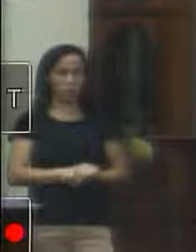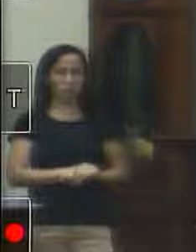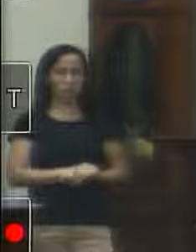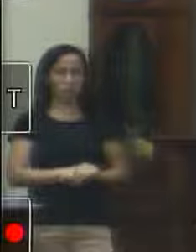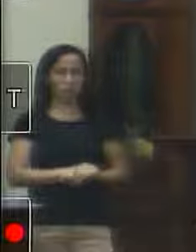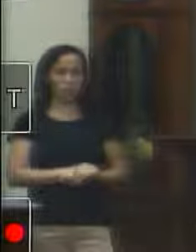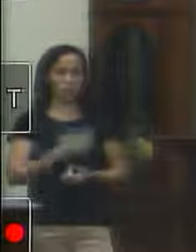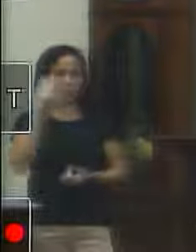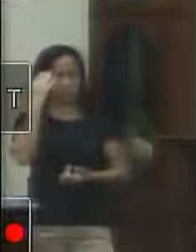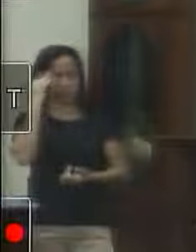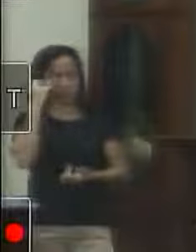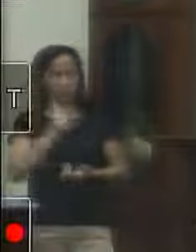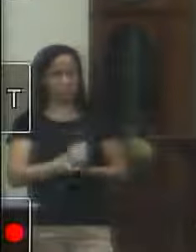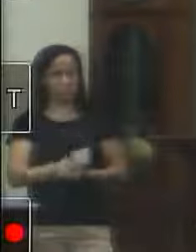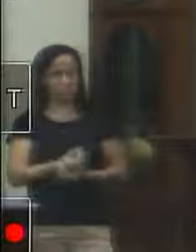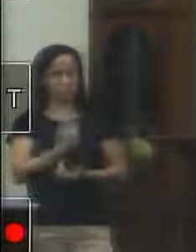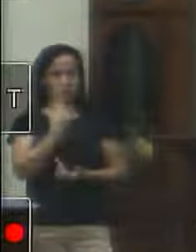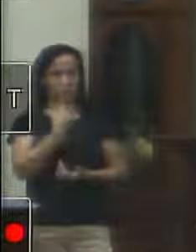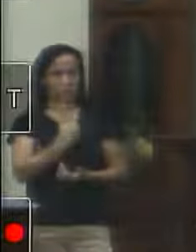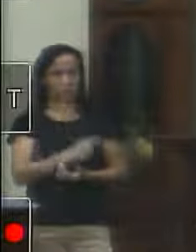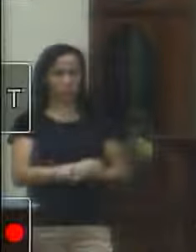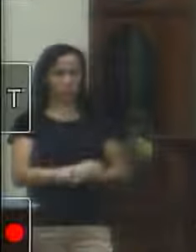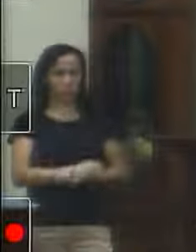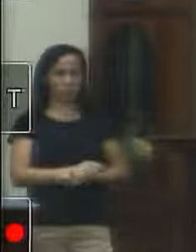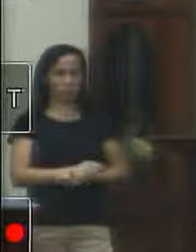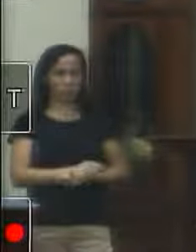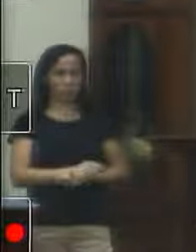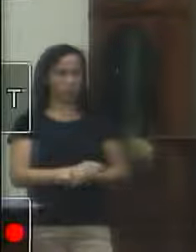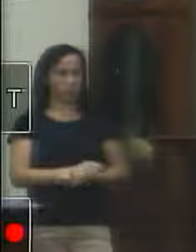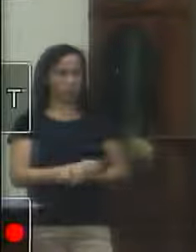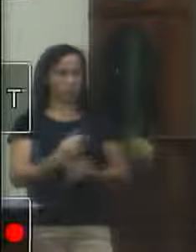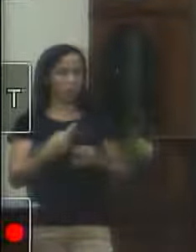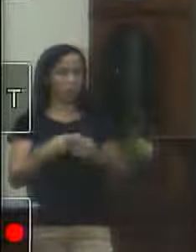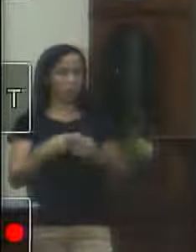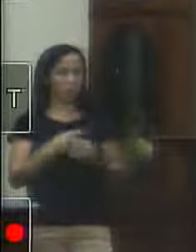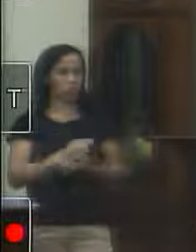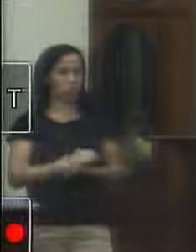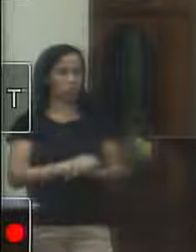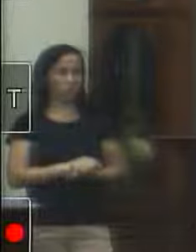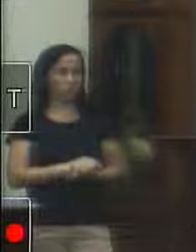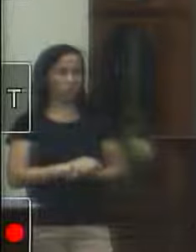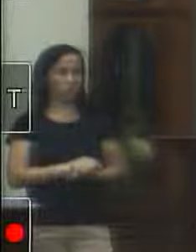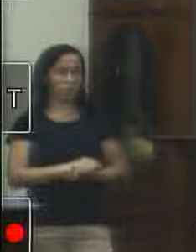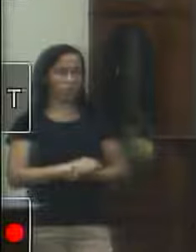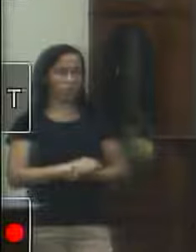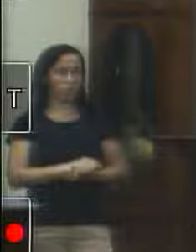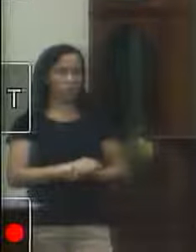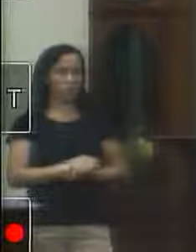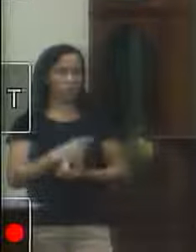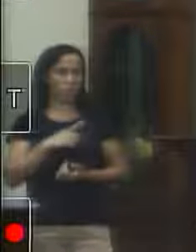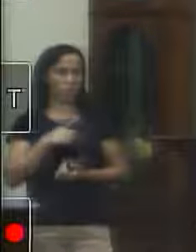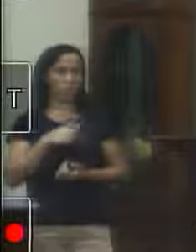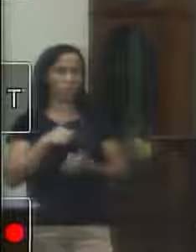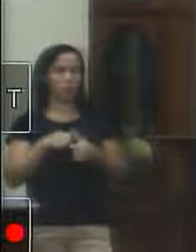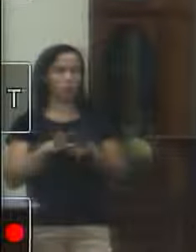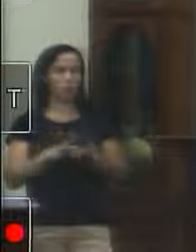meu entendimento, causou muita estranheza, porque eu tive